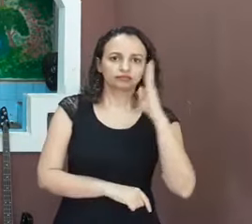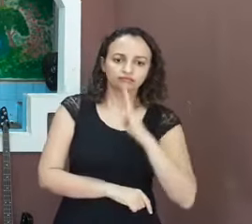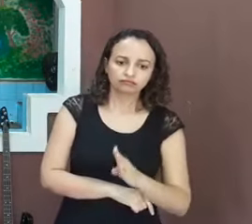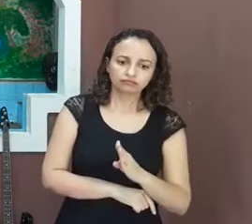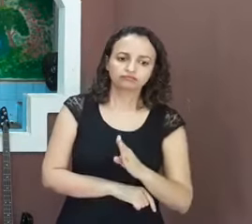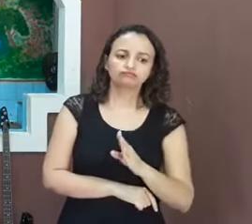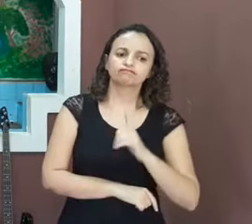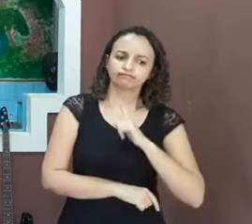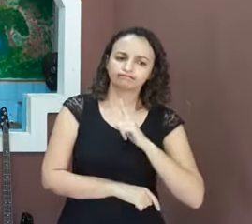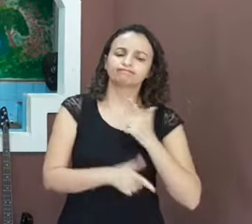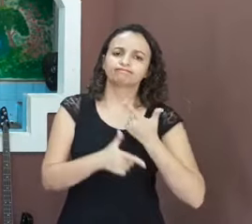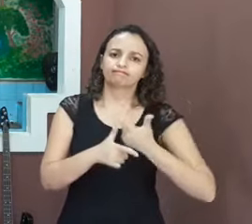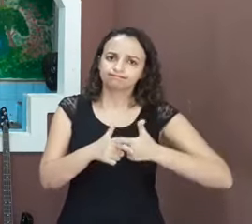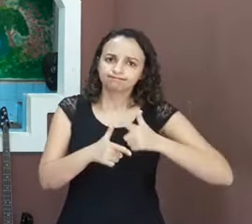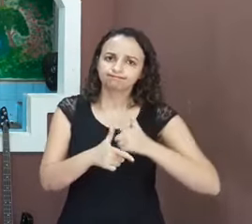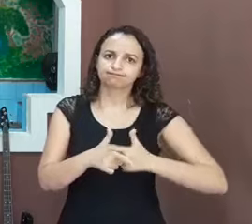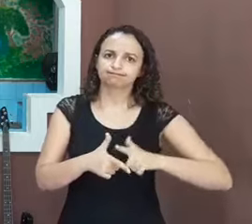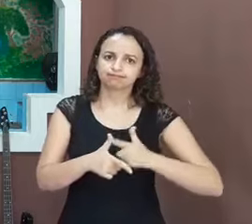crise